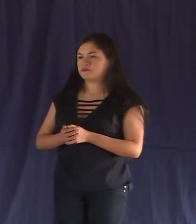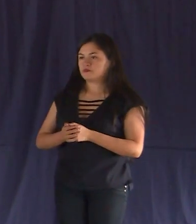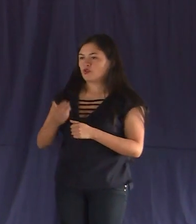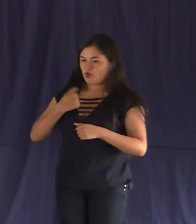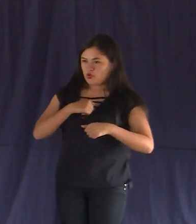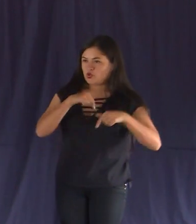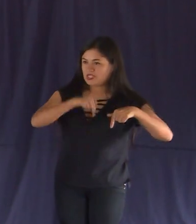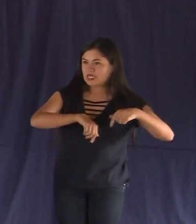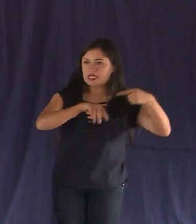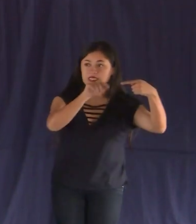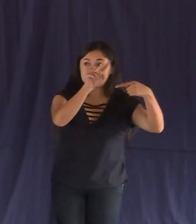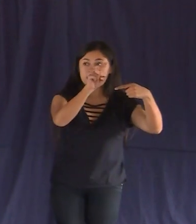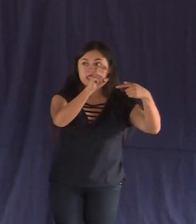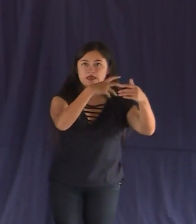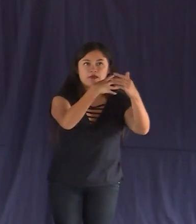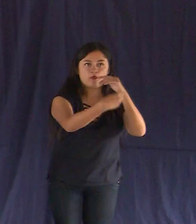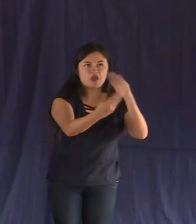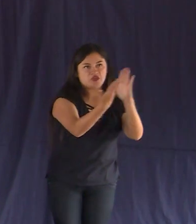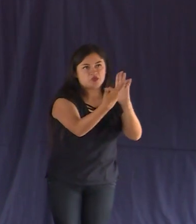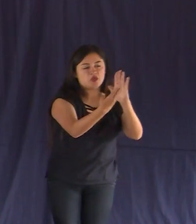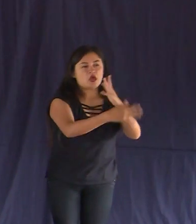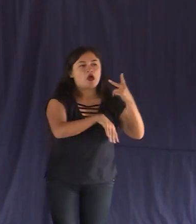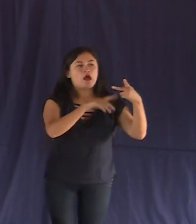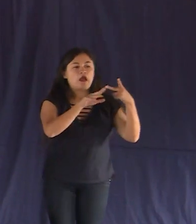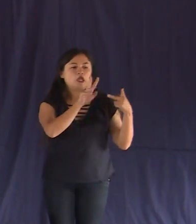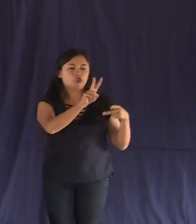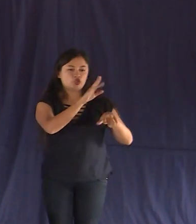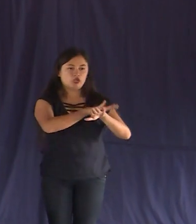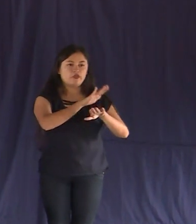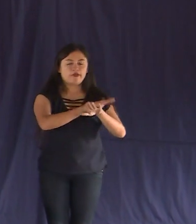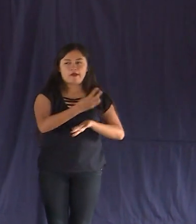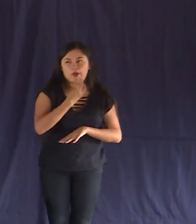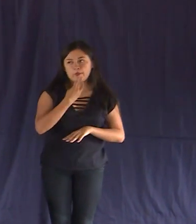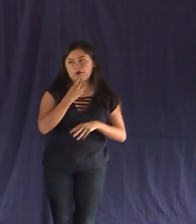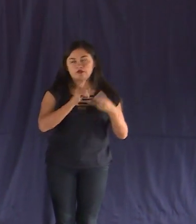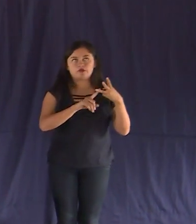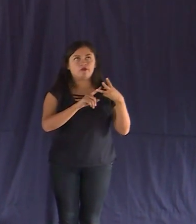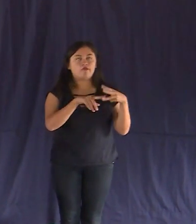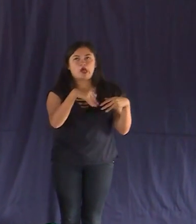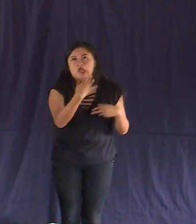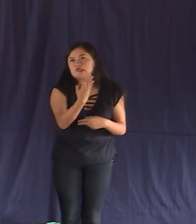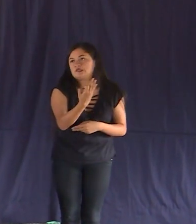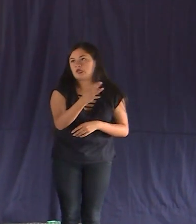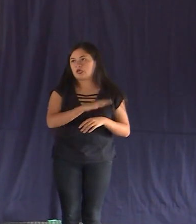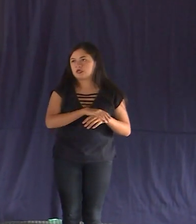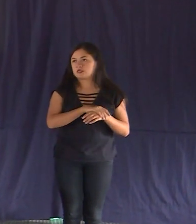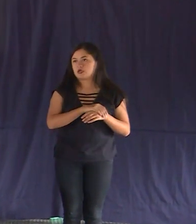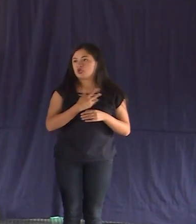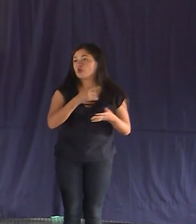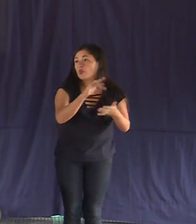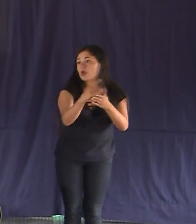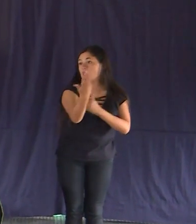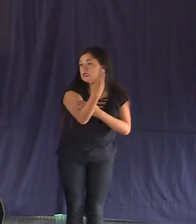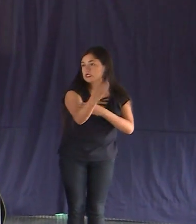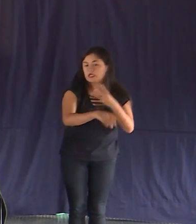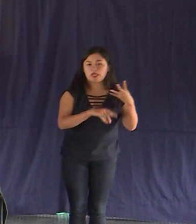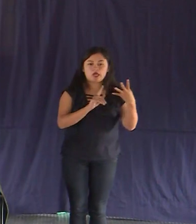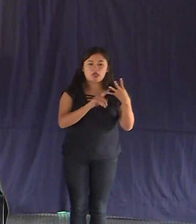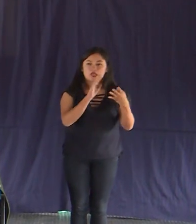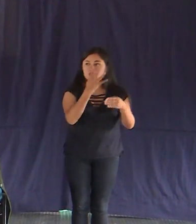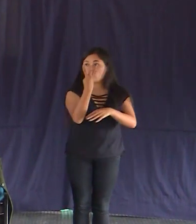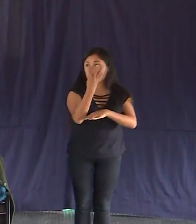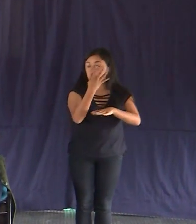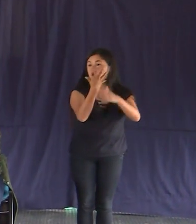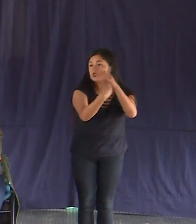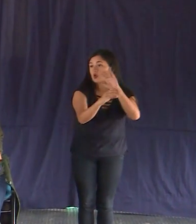como nosotros. A las 7 nos vamos a estudiar, a las 2 tenemos que almorzar, a las 3 vamos a hacer al cine, qué sé